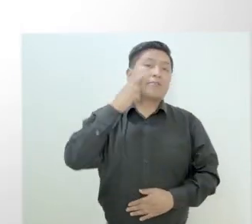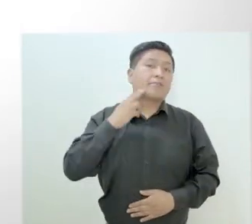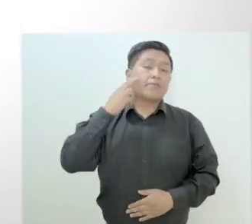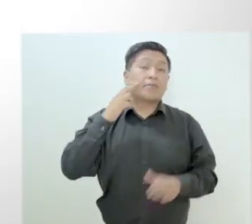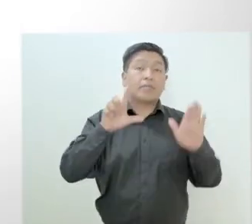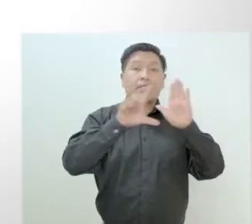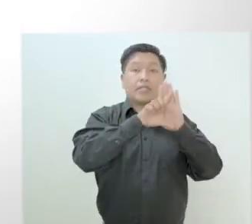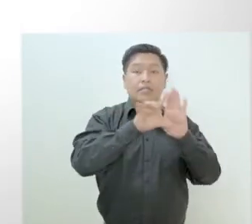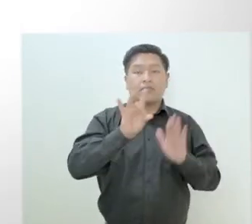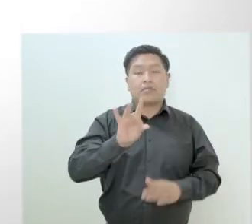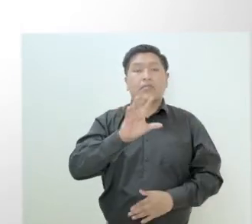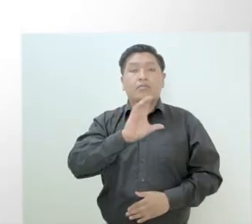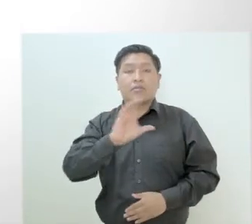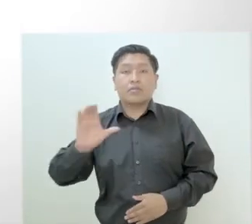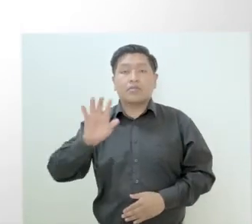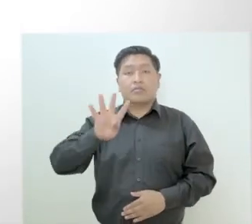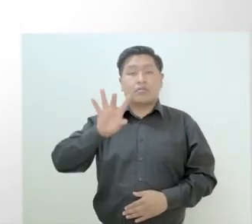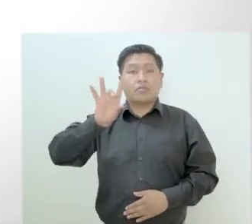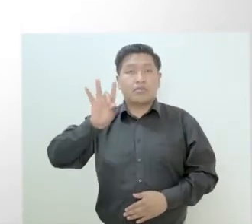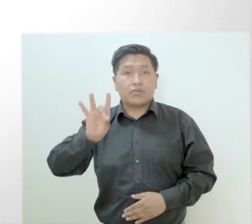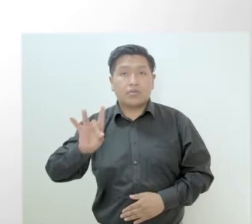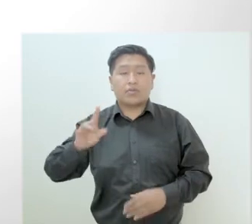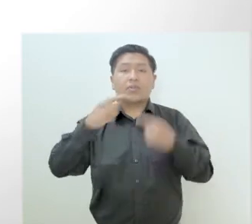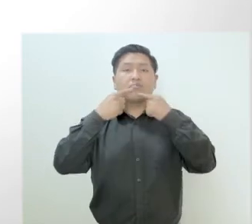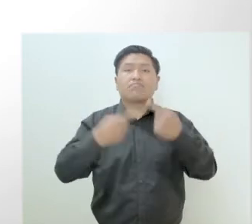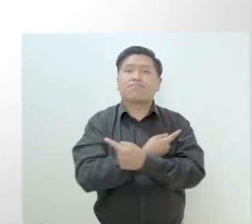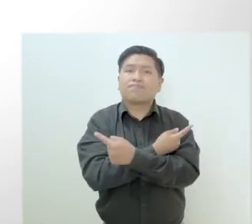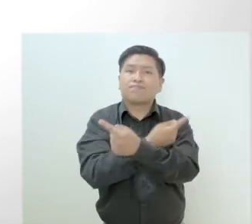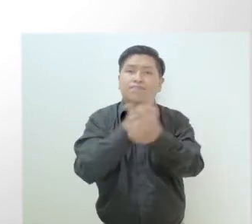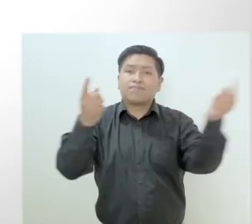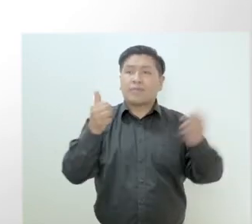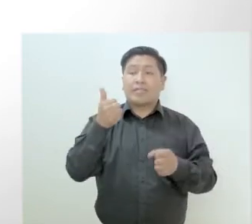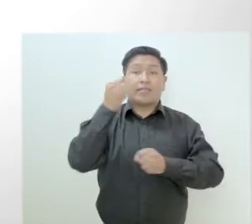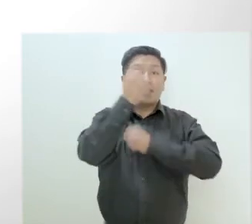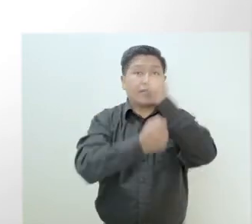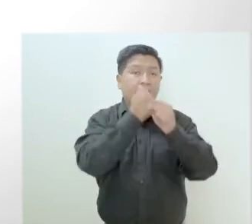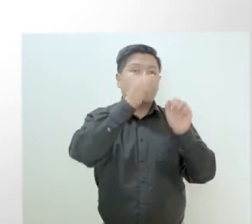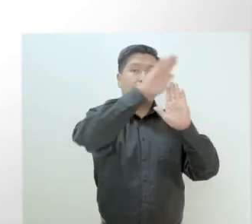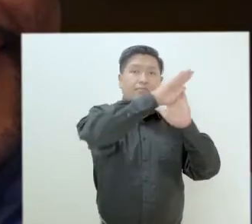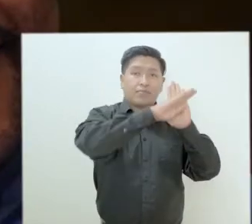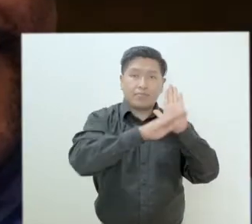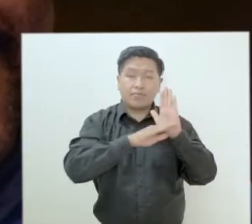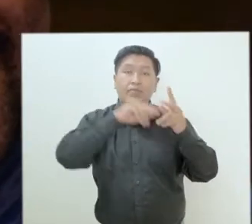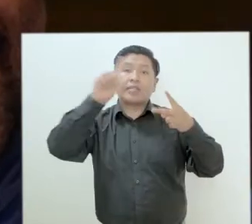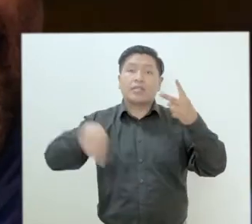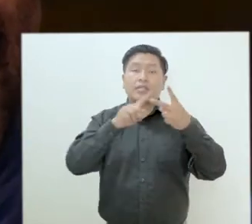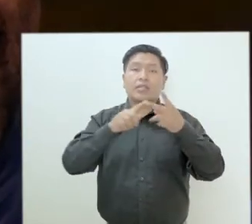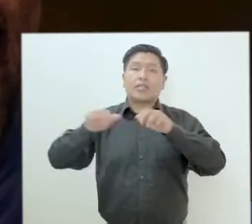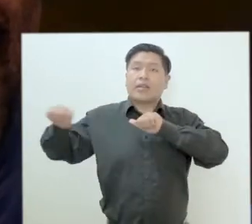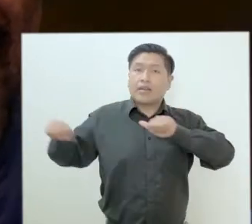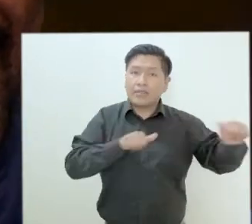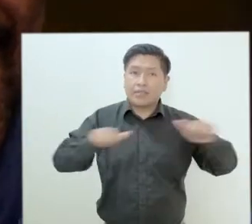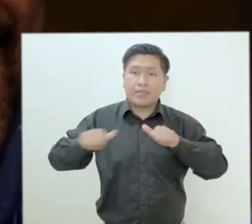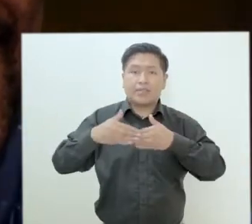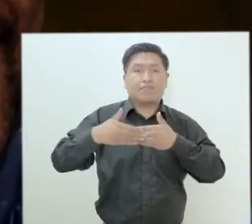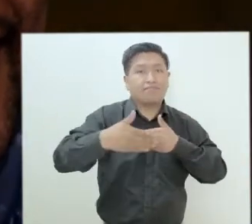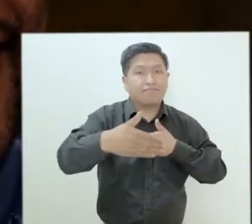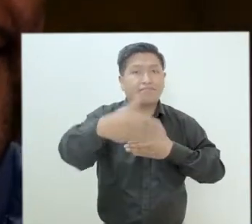Ley 848. Declaración del Decenio Internacional y el Programa de Actividades para